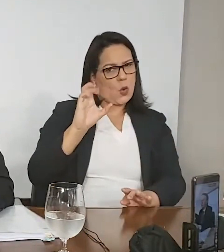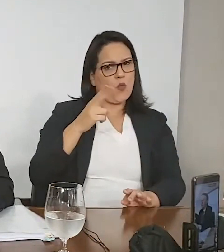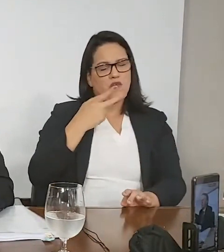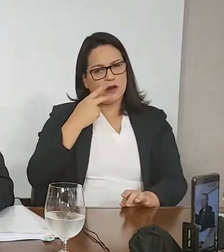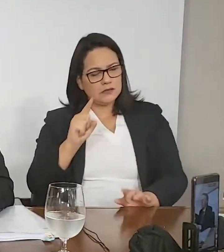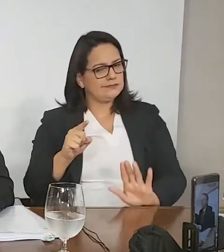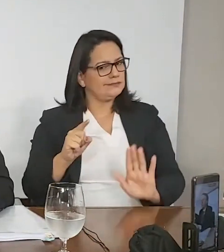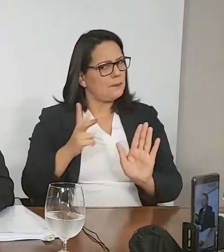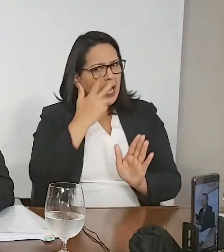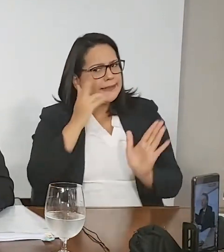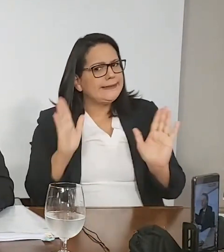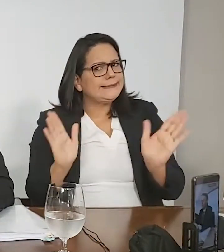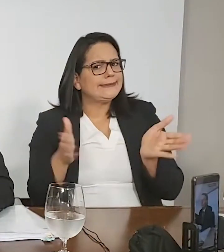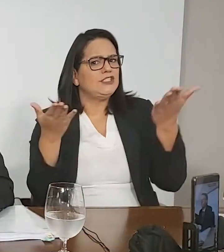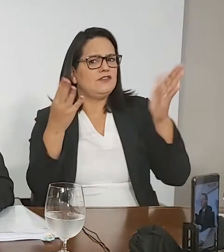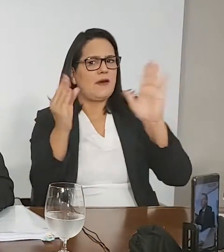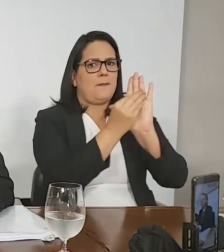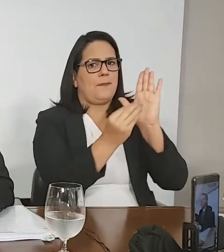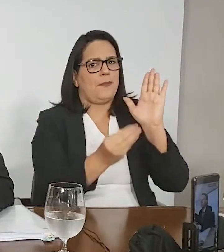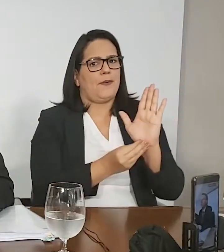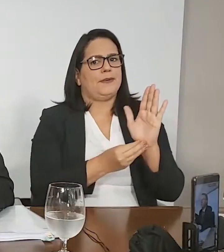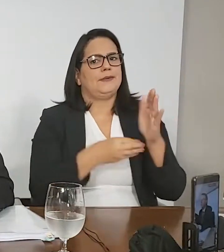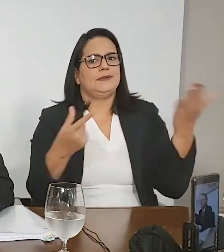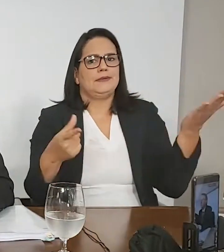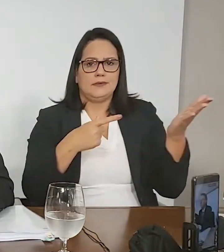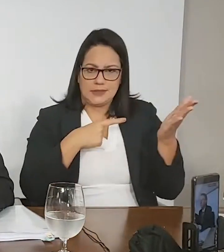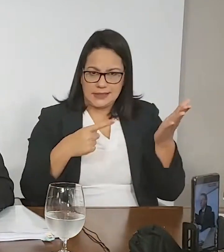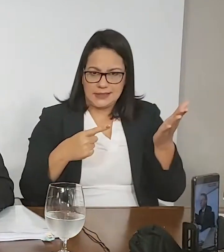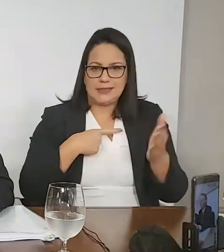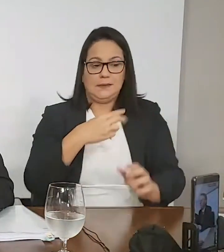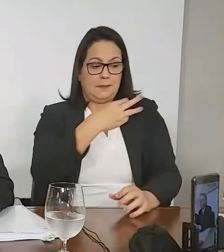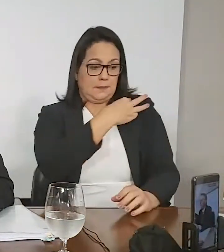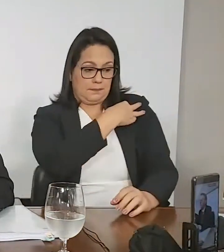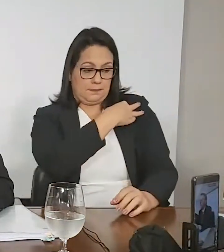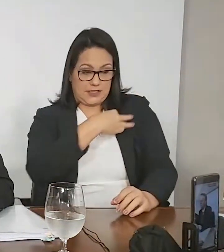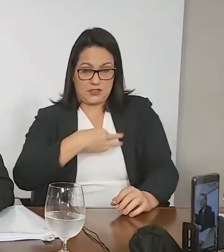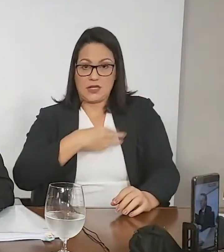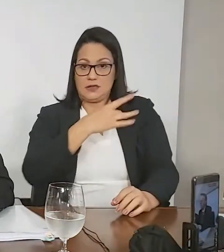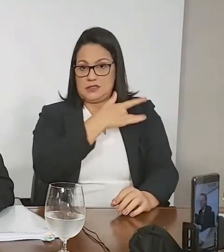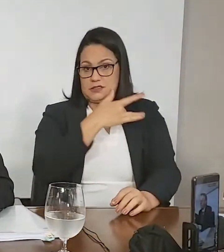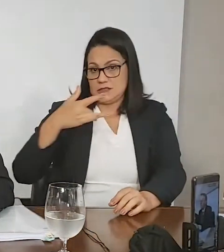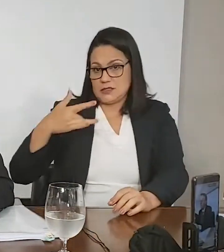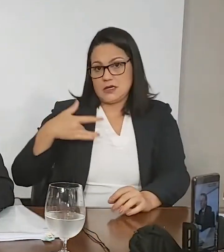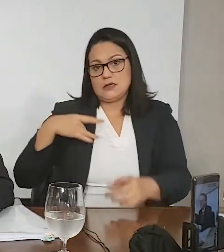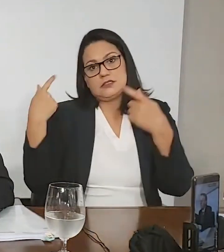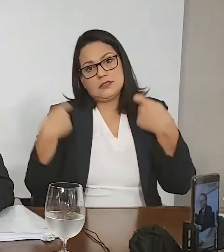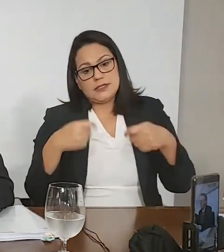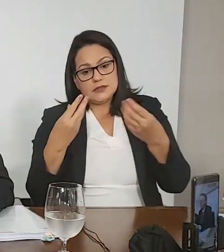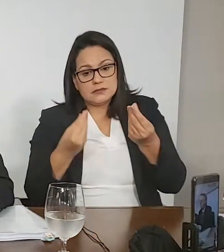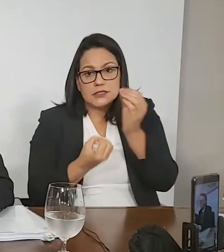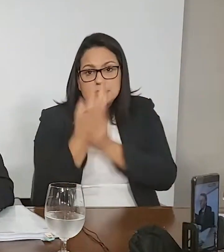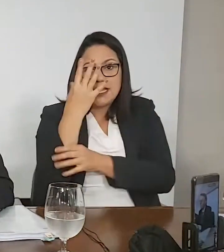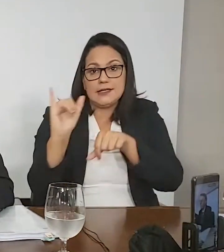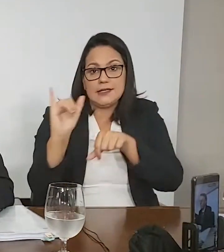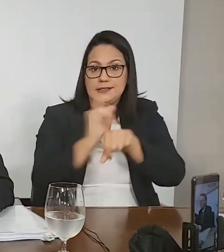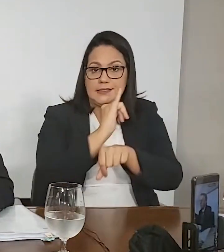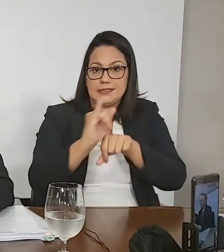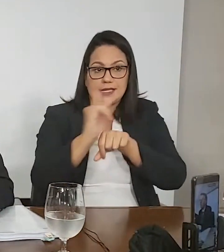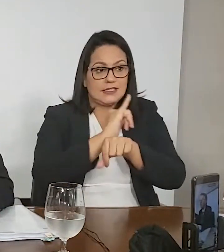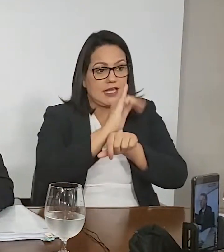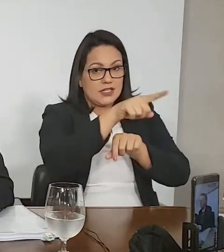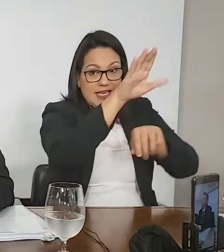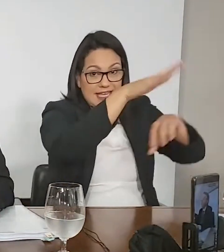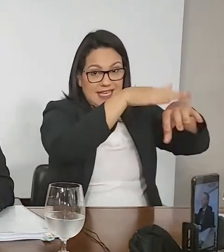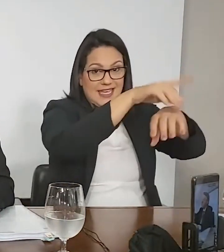Diz também o TCU que a pasta, no caso do Ministério da Saúde, deveria criar mecanismos para assegurar de que os dados informados